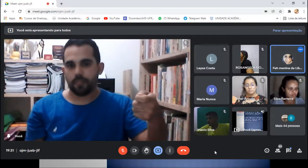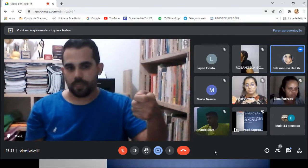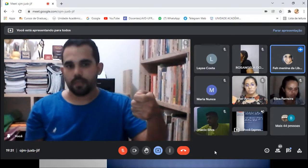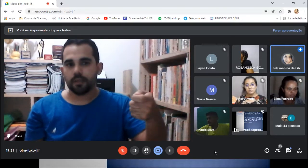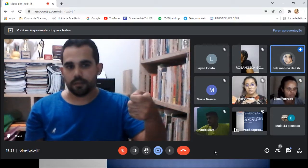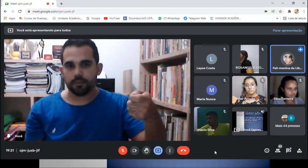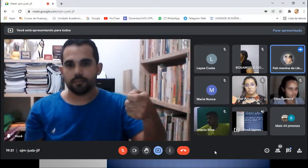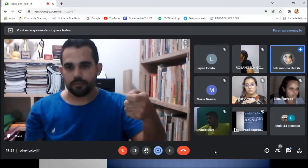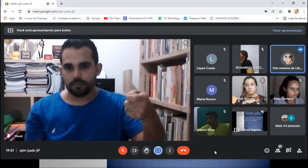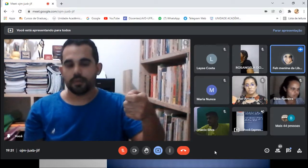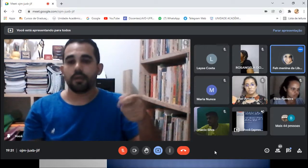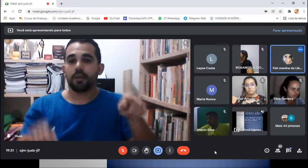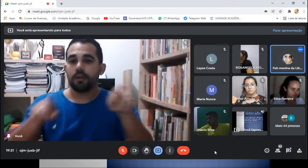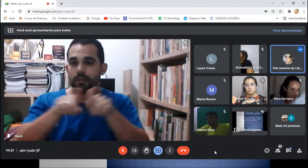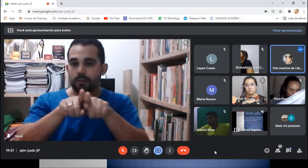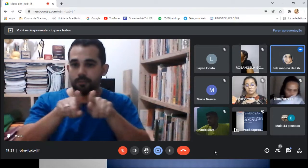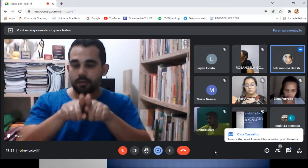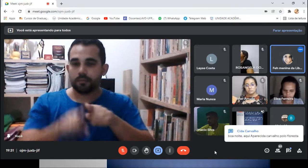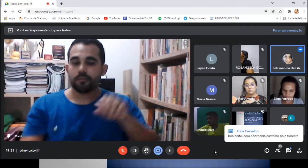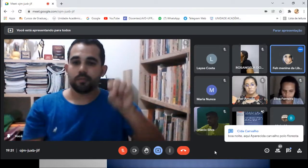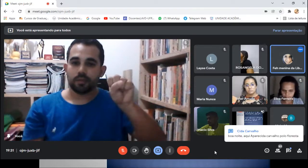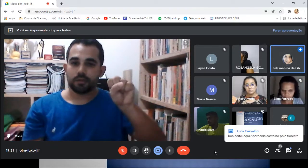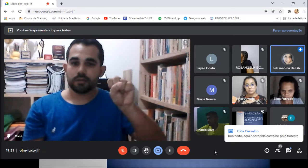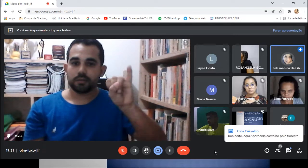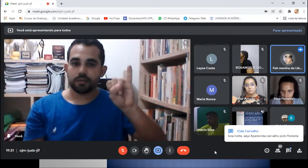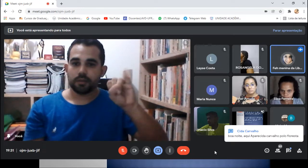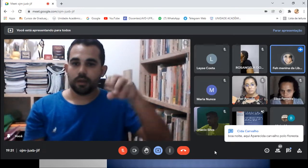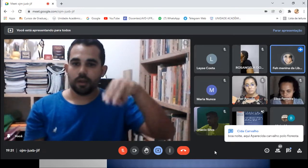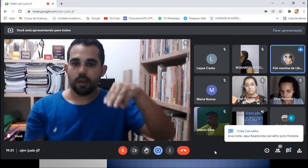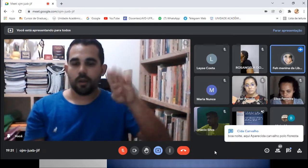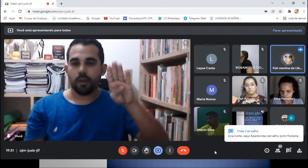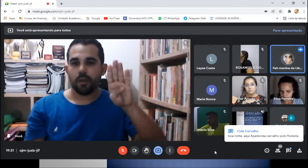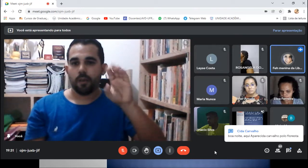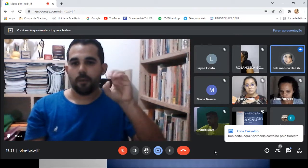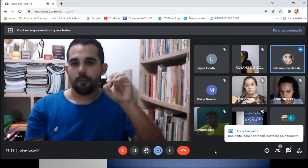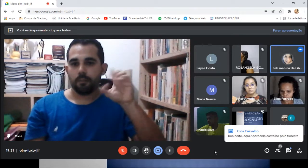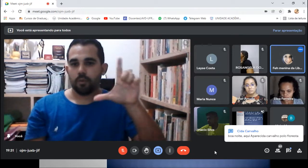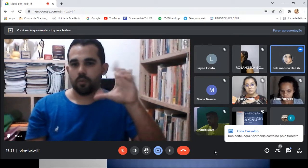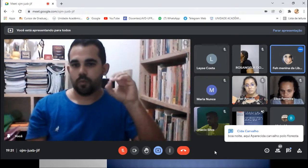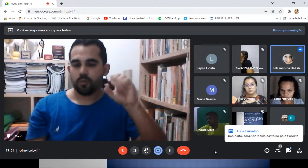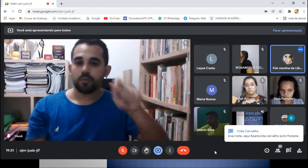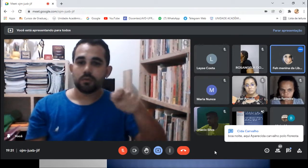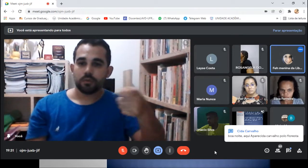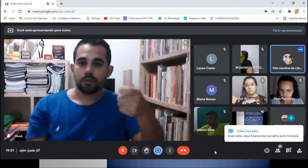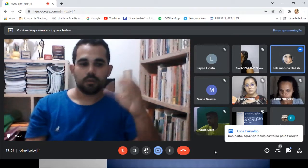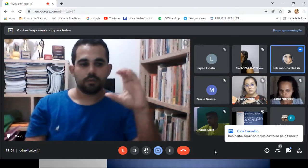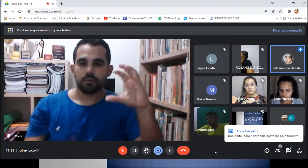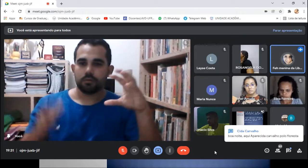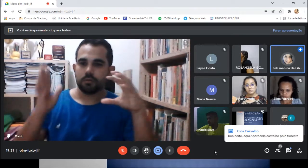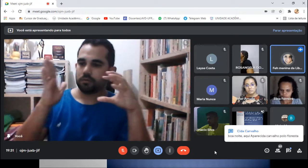São os sinais. O signo se refere a esses sinais, a esses